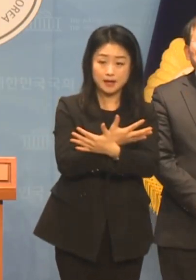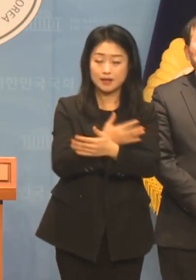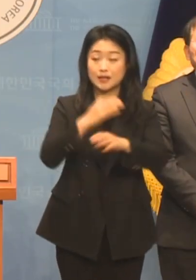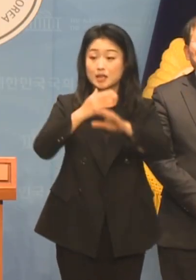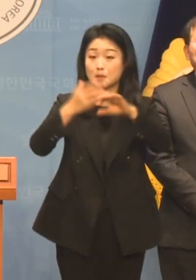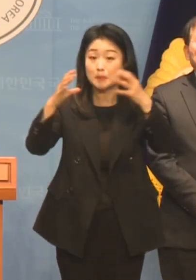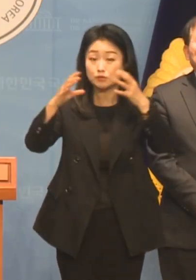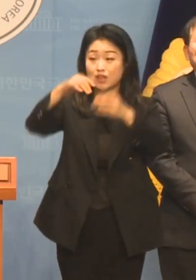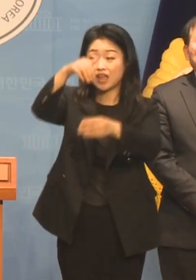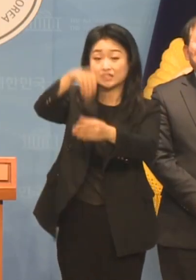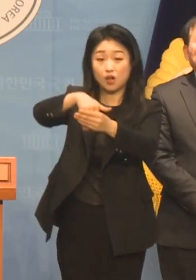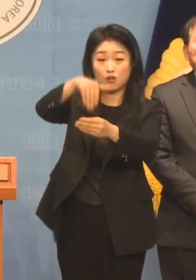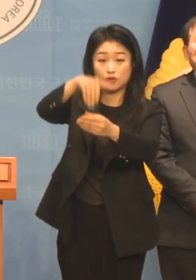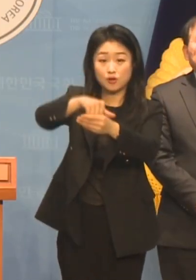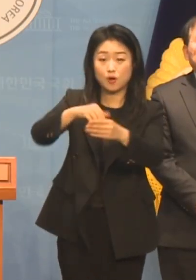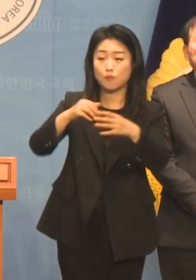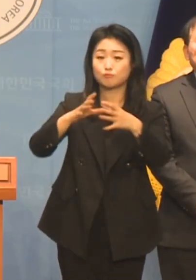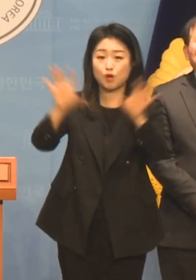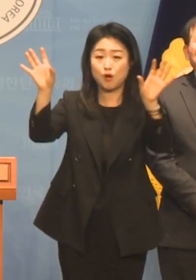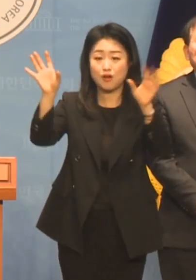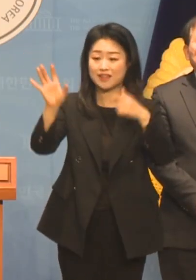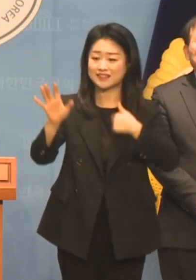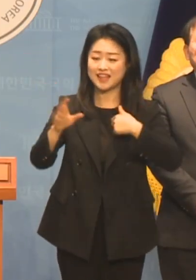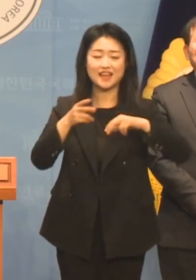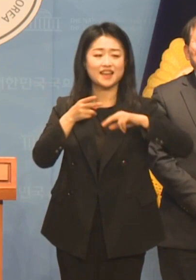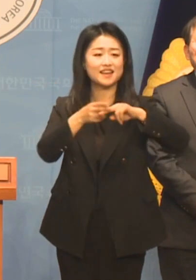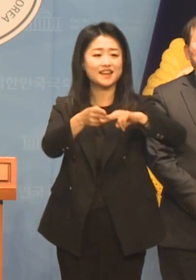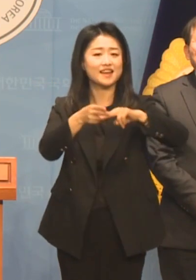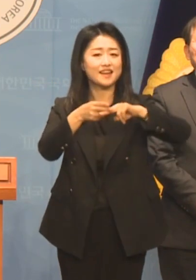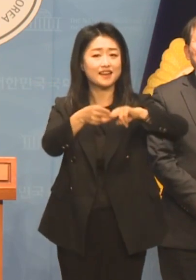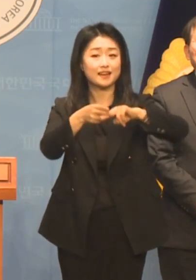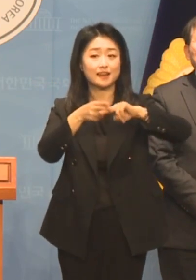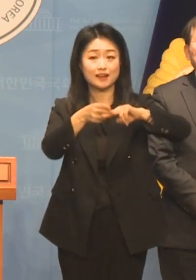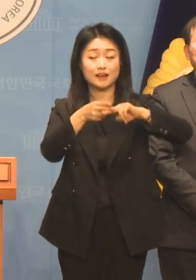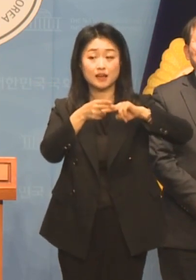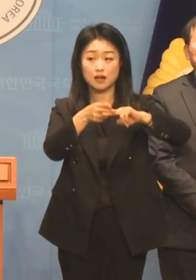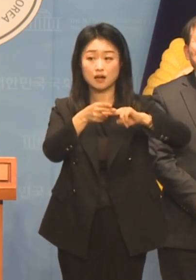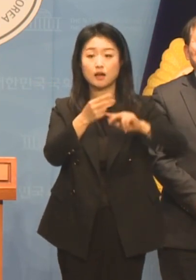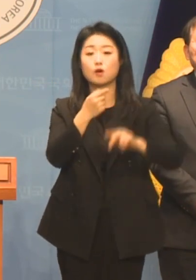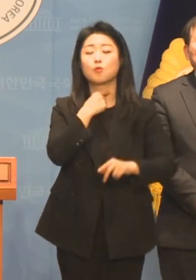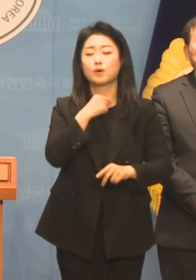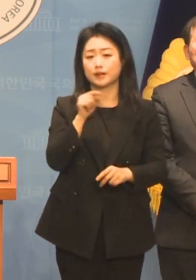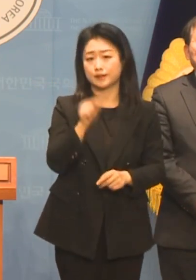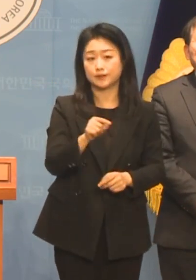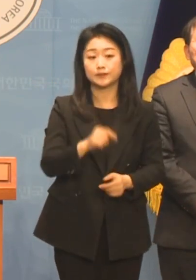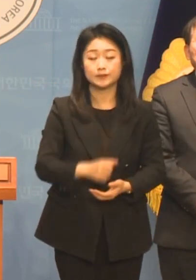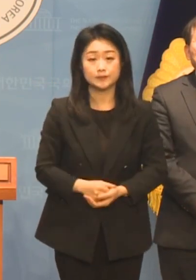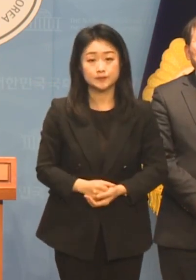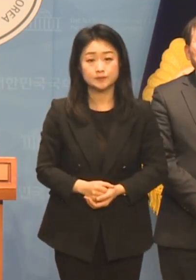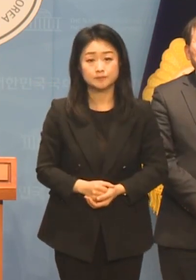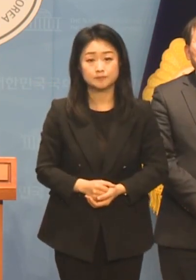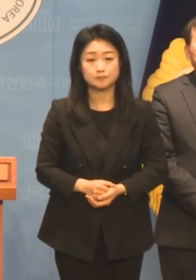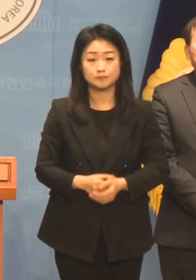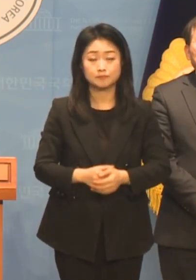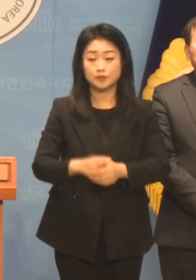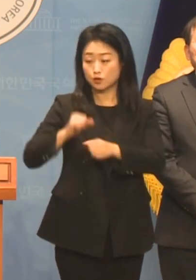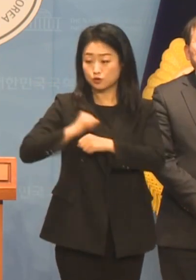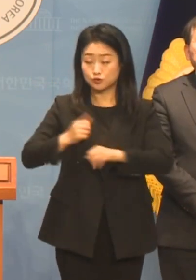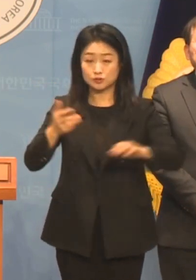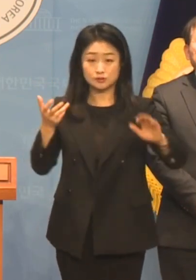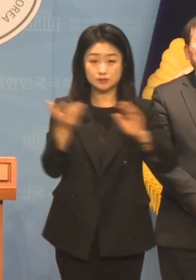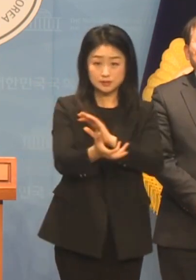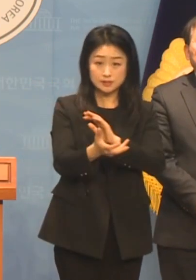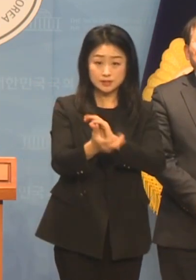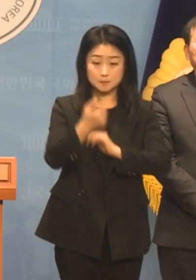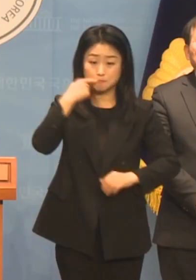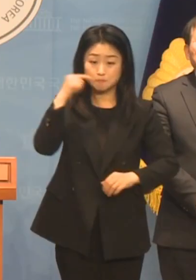요체인 선거를 무너뜨려 자신들의 독재적 야망을 실현하려는 것이었습니다. 계엄령이라는 위헌